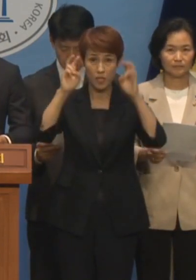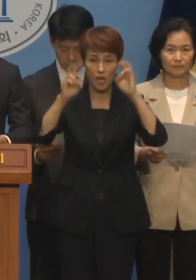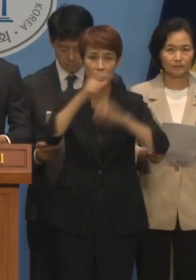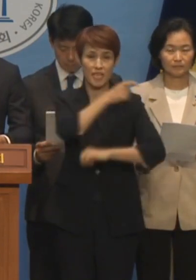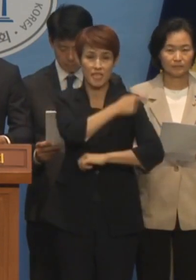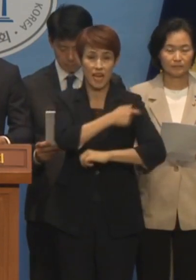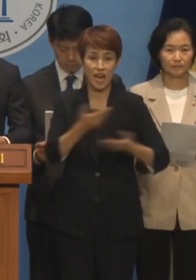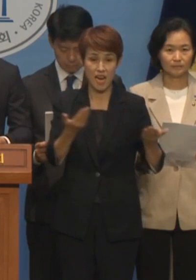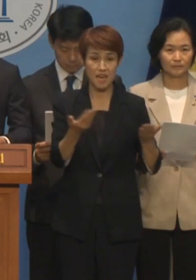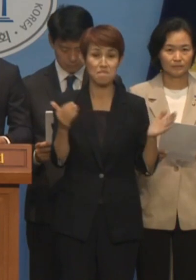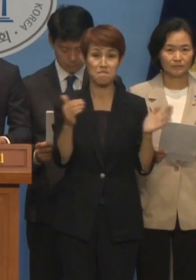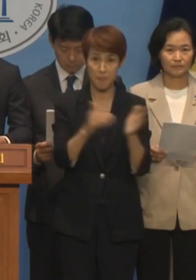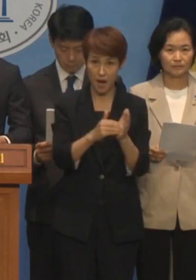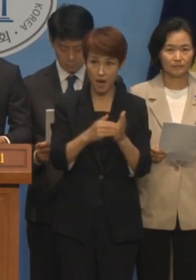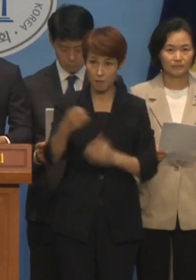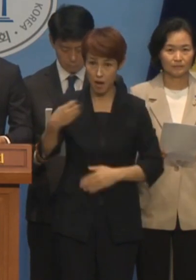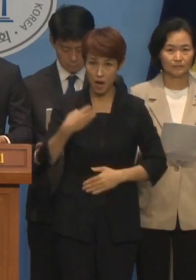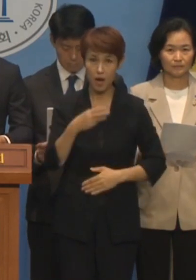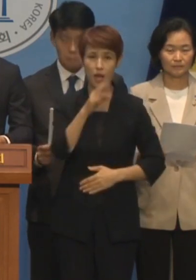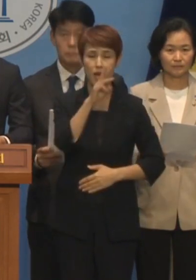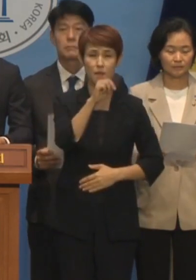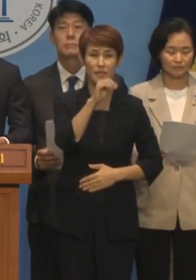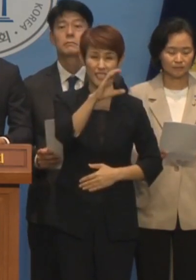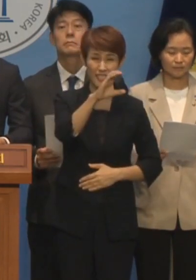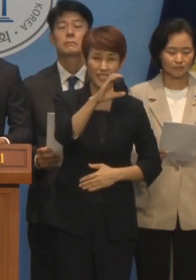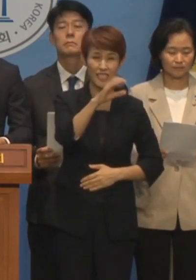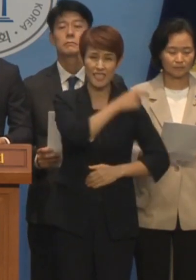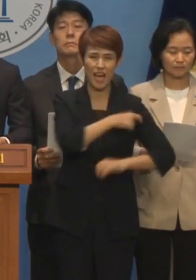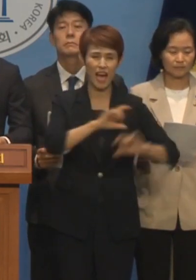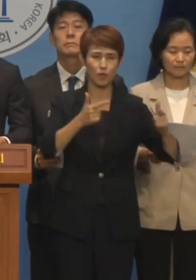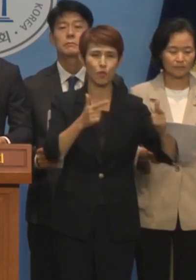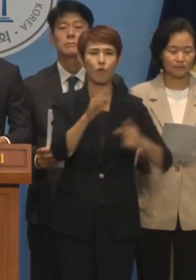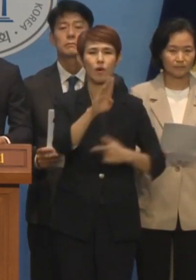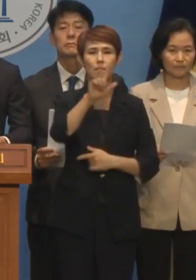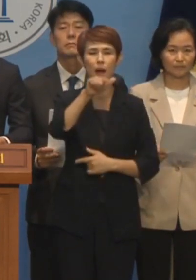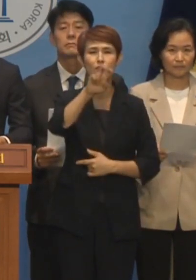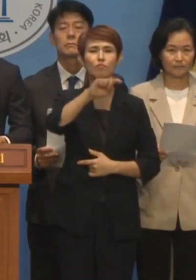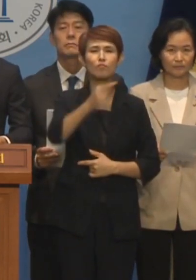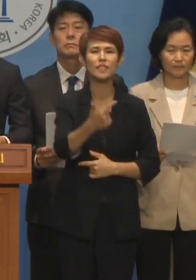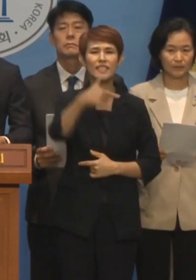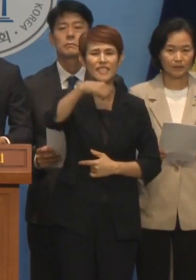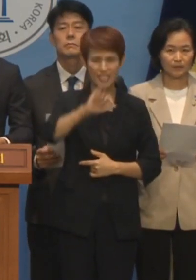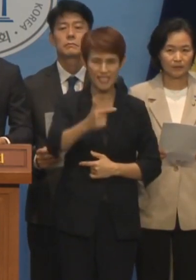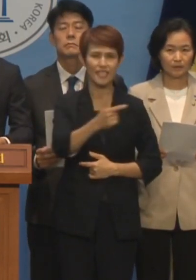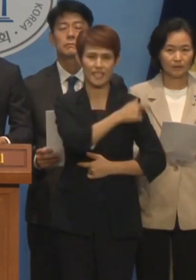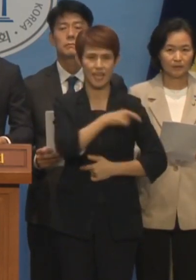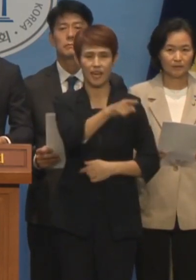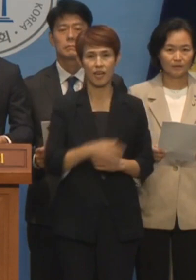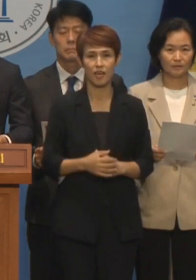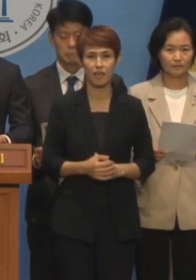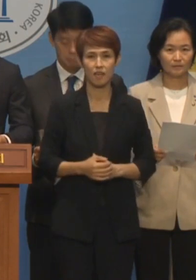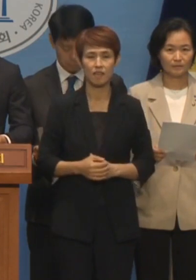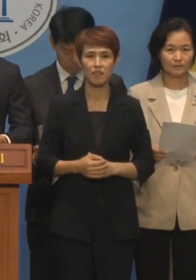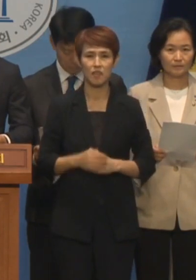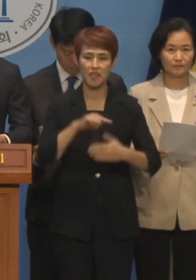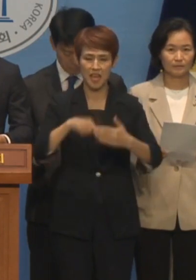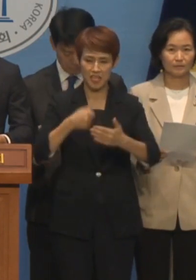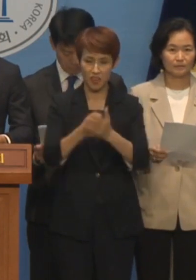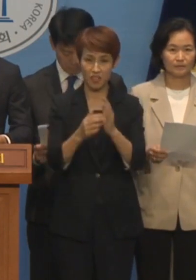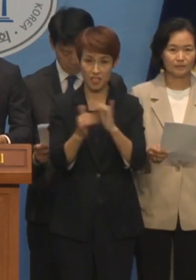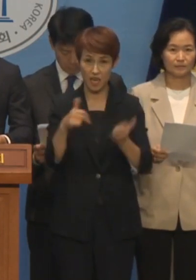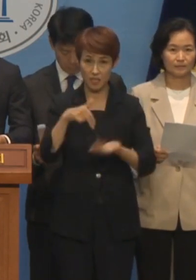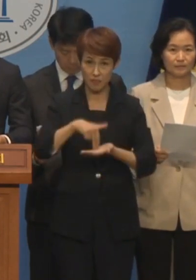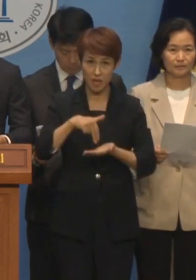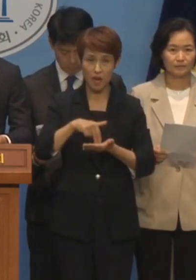임기가 끝났다고 했는데 MBC 이사가 아니라 박문진 이사다. 둘째, 내정자